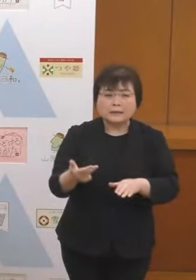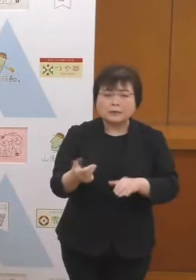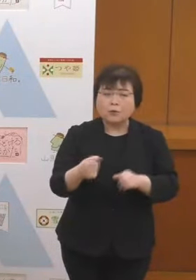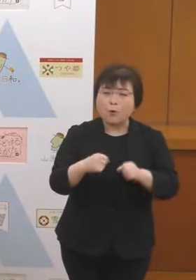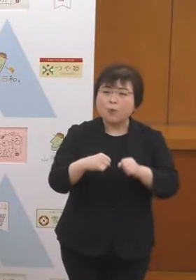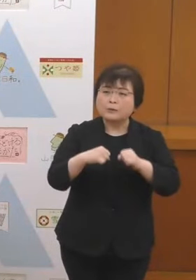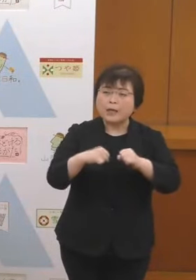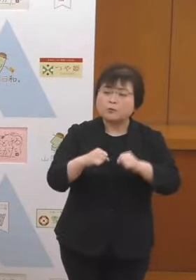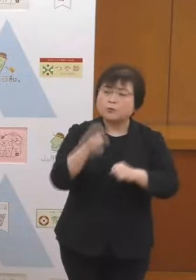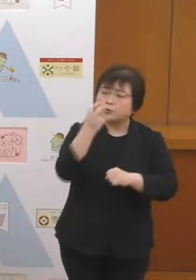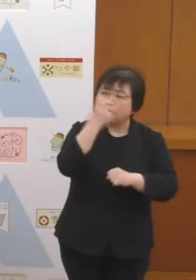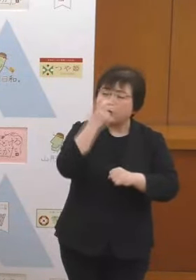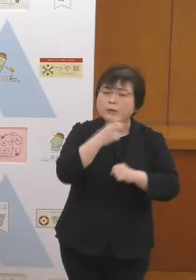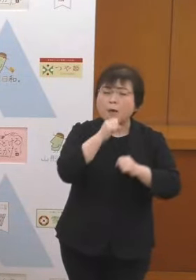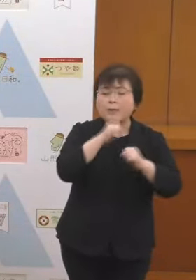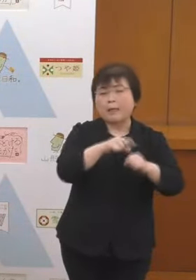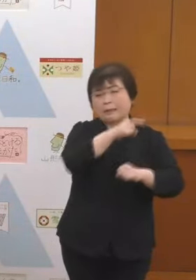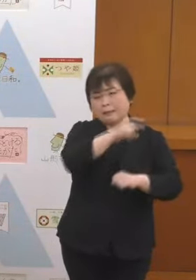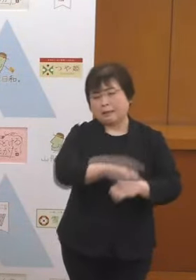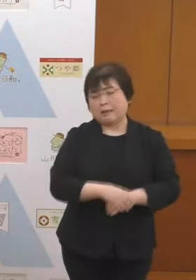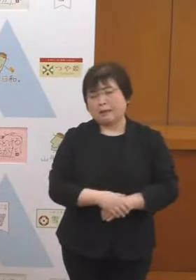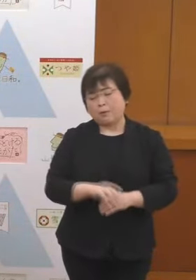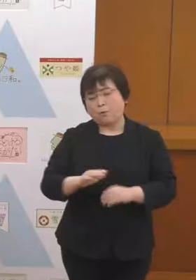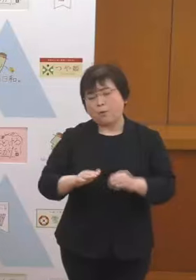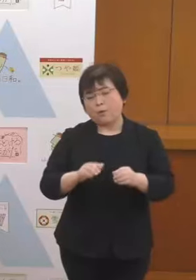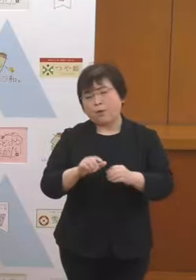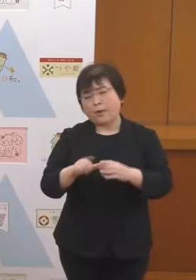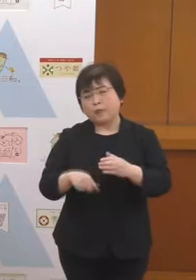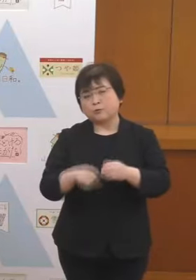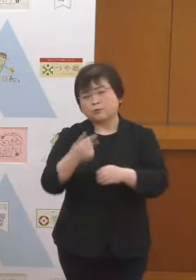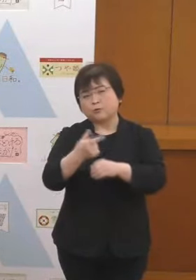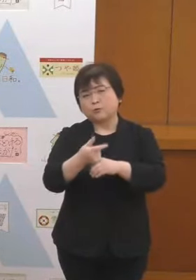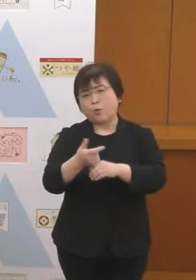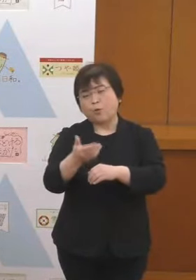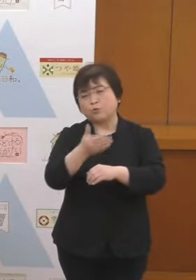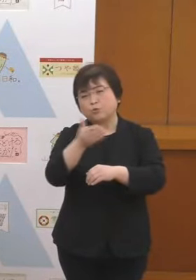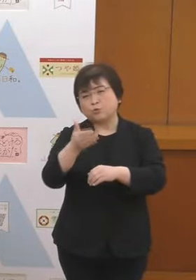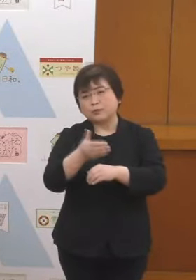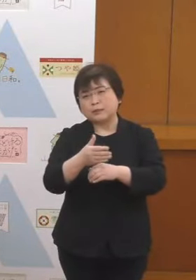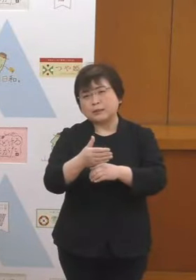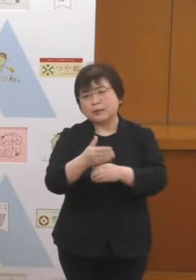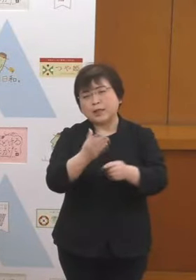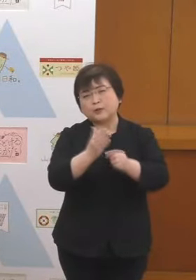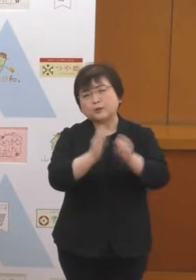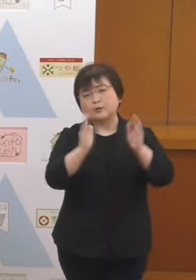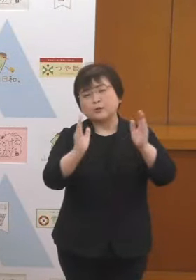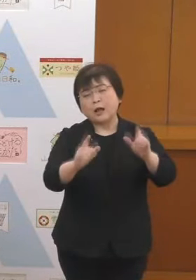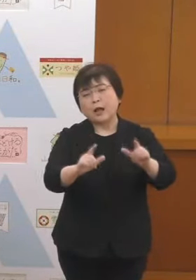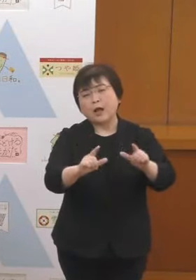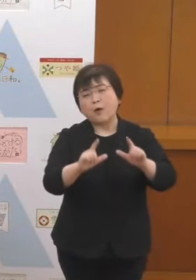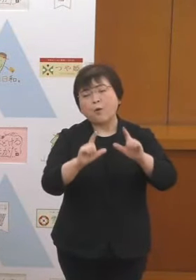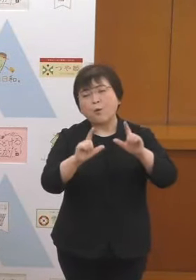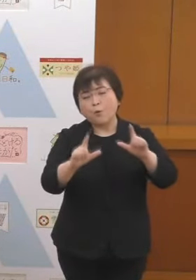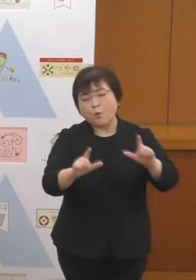しておりましてえ今月上旬に中間報告の段階ではあるんですが事業区域